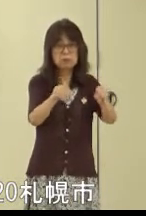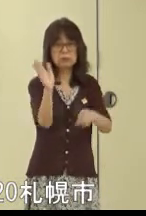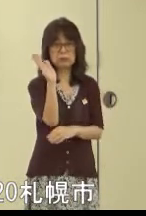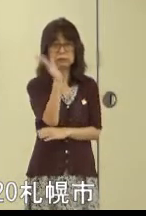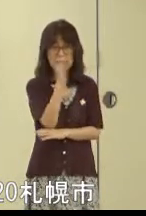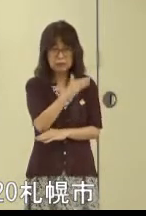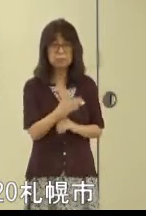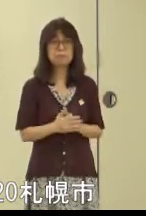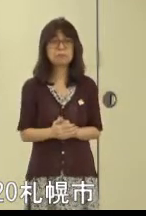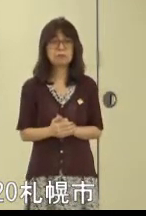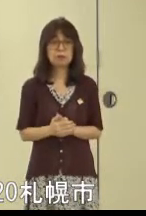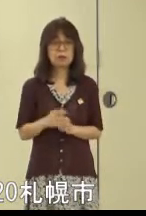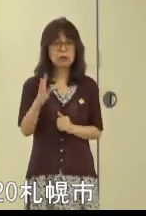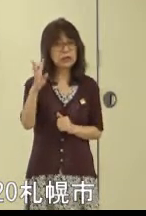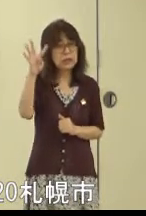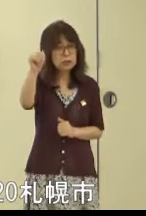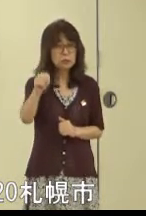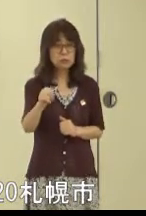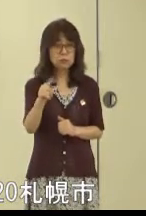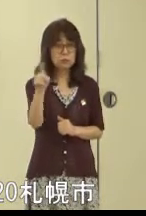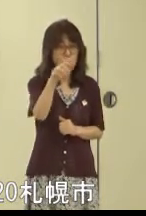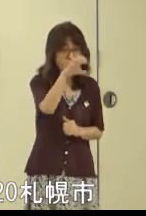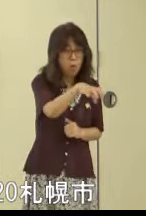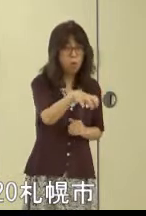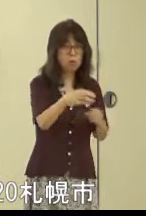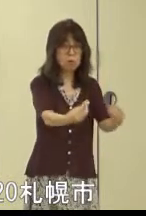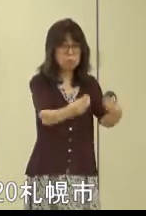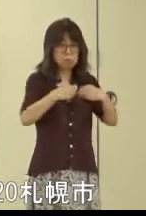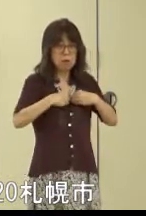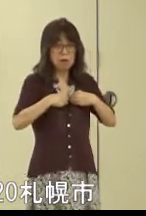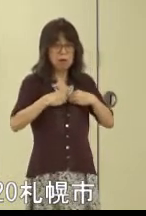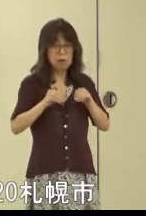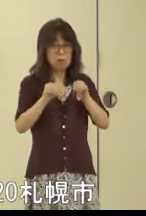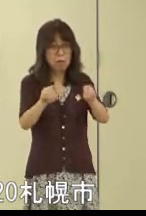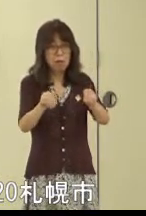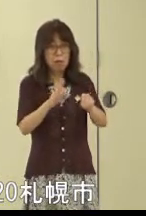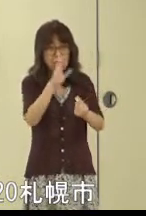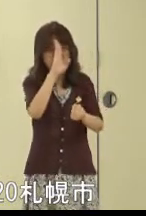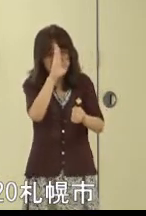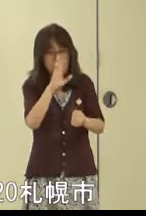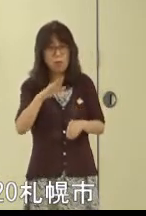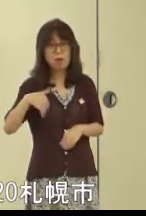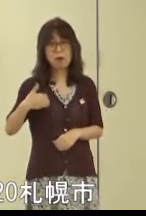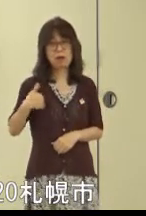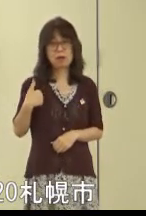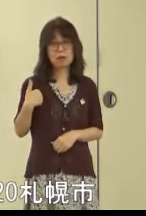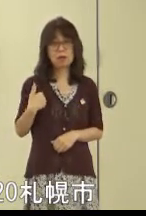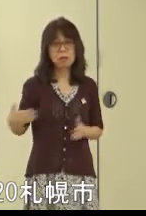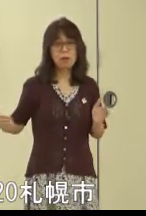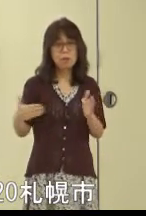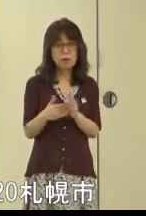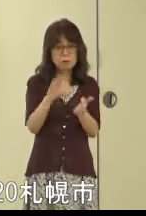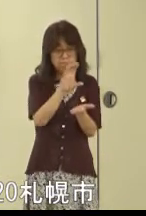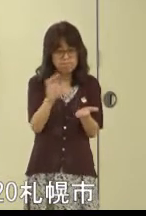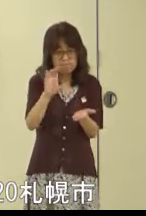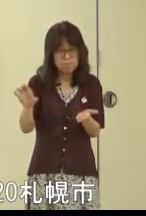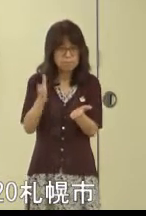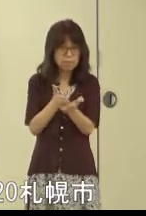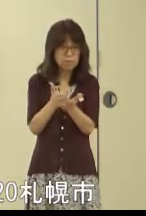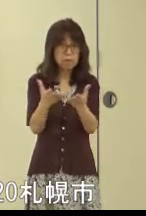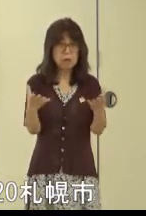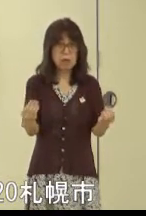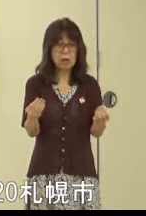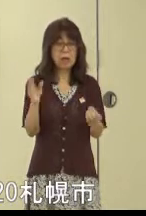どこで感染するか分からないという状況がありますこれまでも何度か申し上げておりますけれどもいつどこで